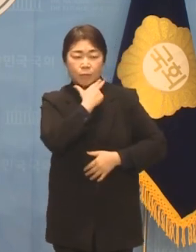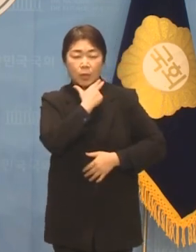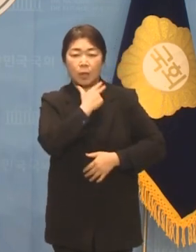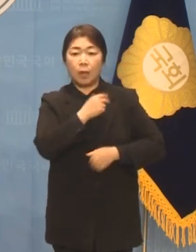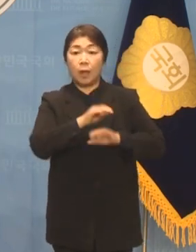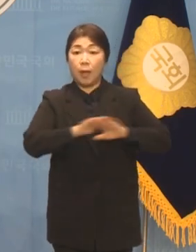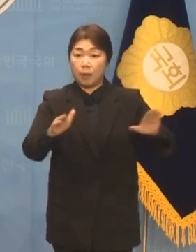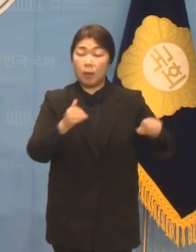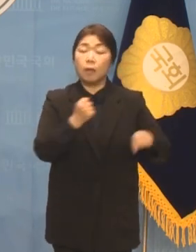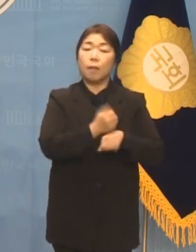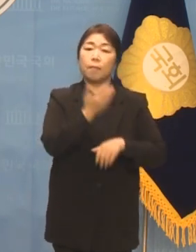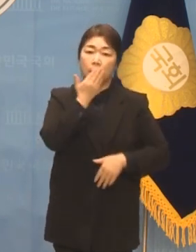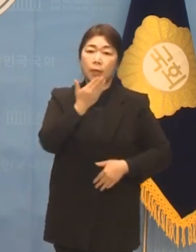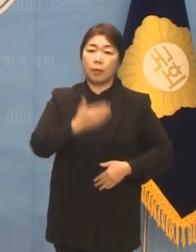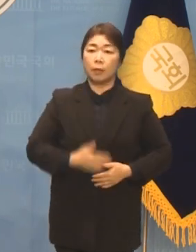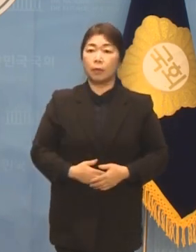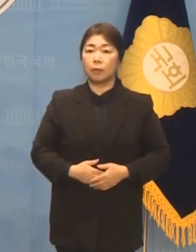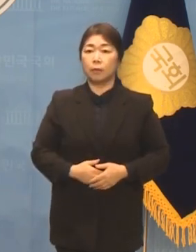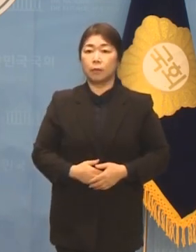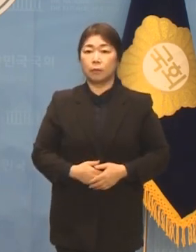있지 않겠습니까?